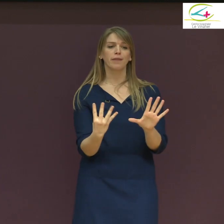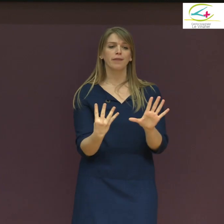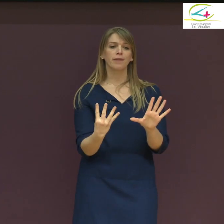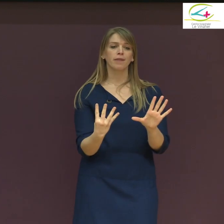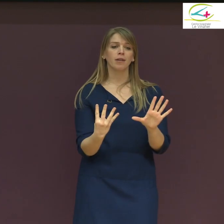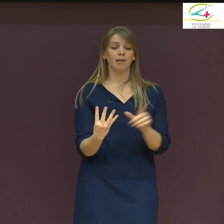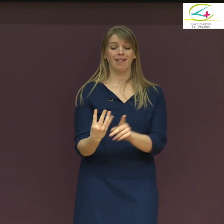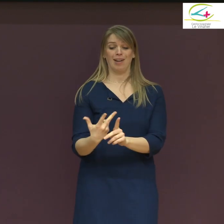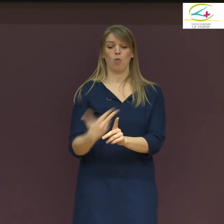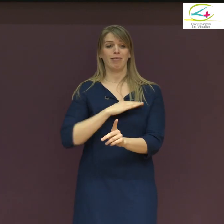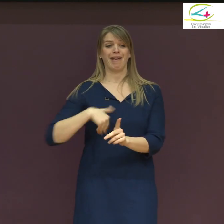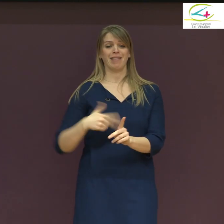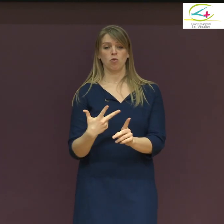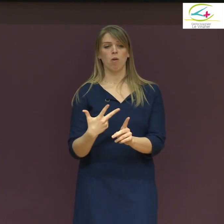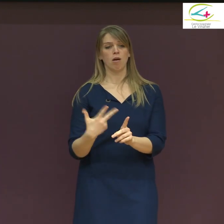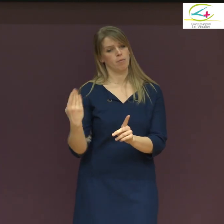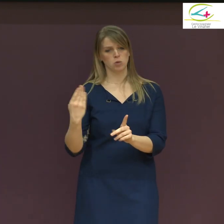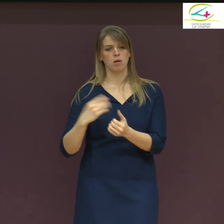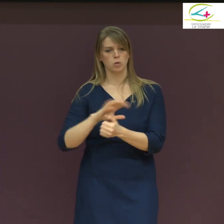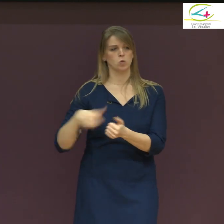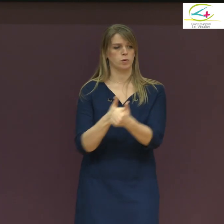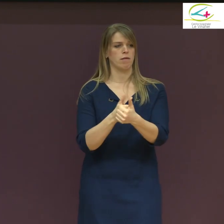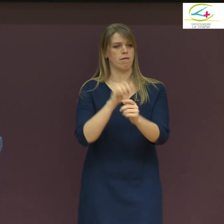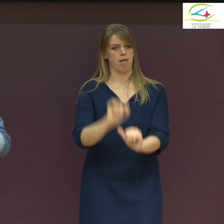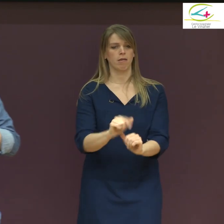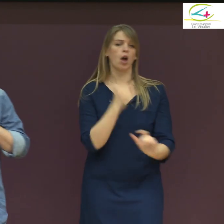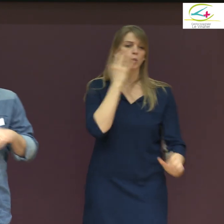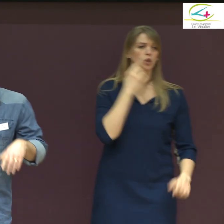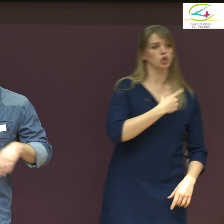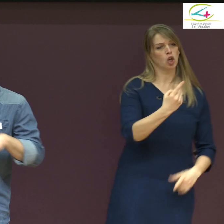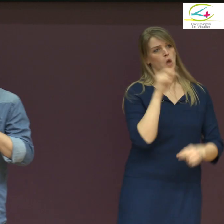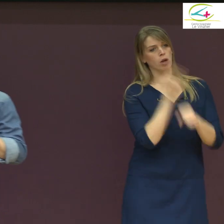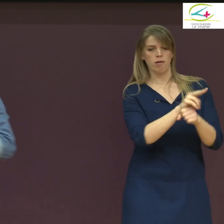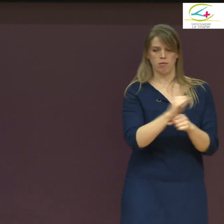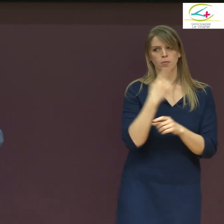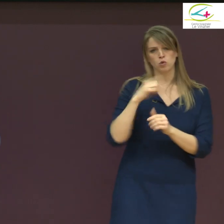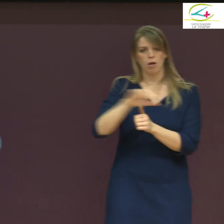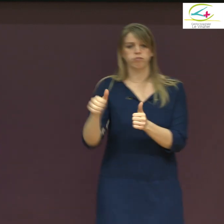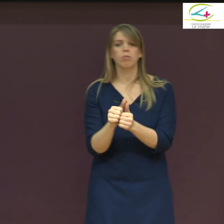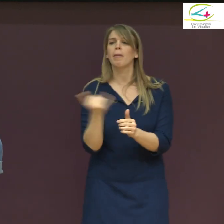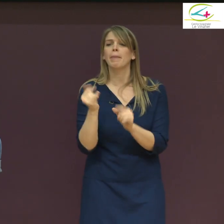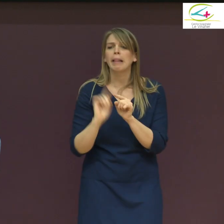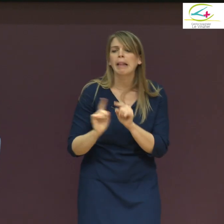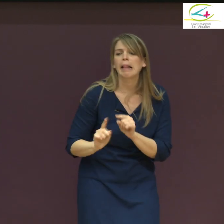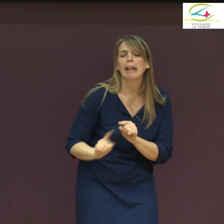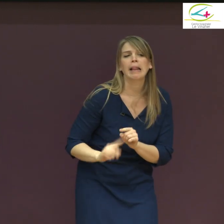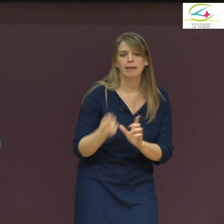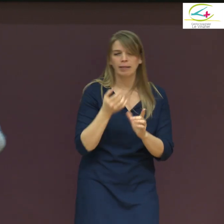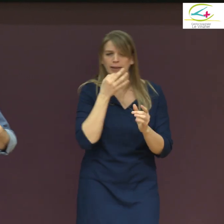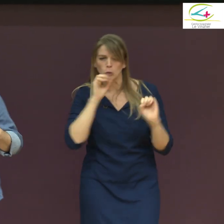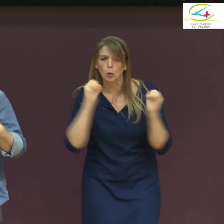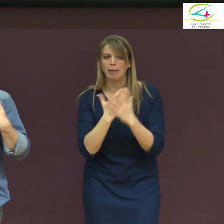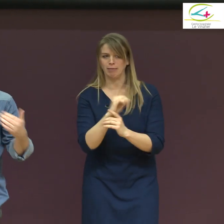derniers épisodes, je pense, ont besoin d'être accompagnés auprès des adolescents. je ne vais pas vous déflorer cette série,